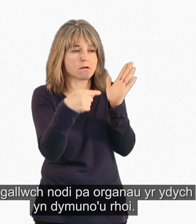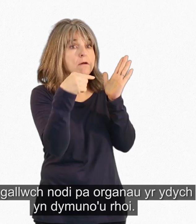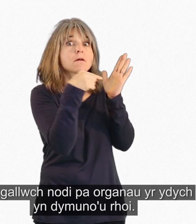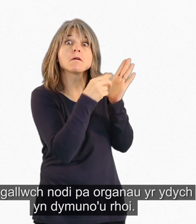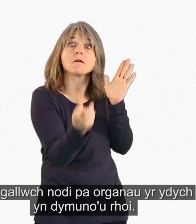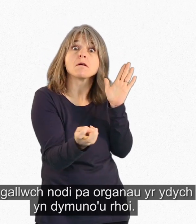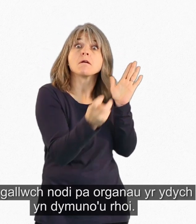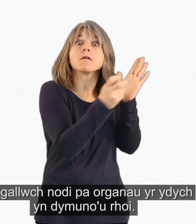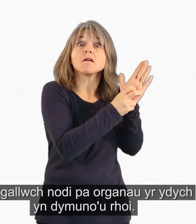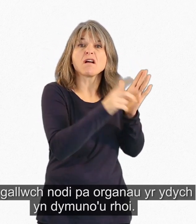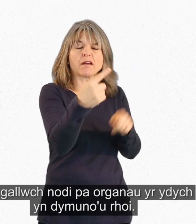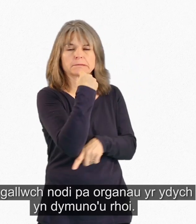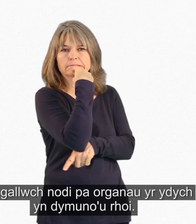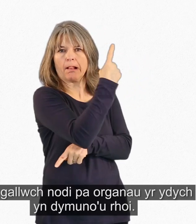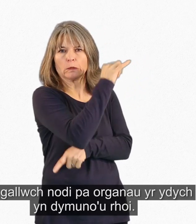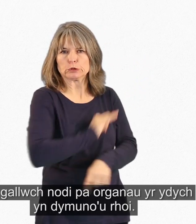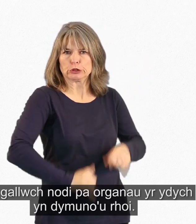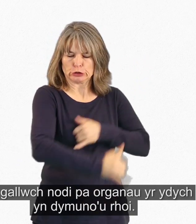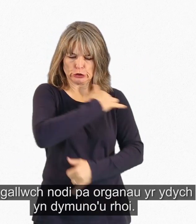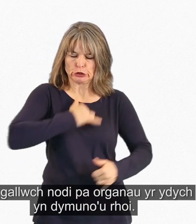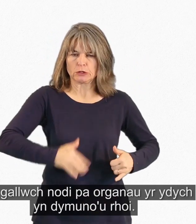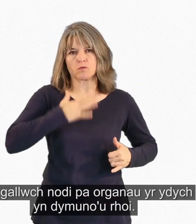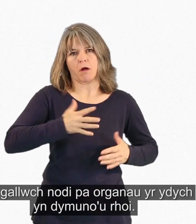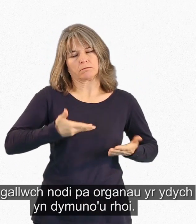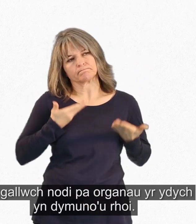yna gallwch nodi pa organau yr ydych yn dymuno'i rhoi.